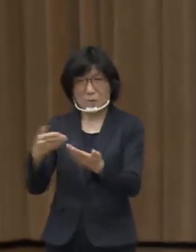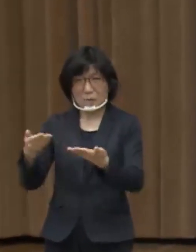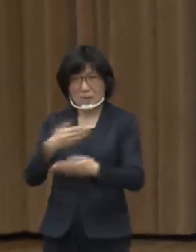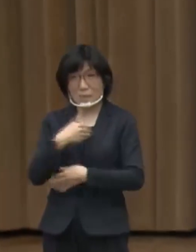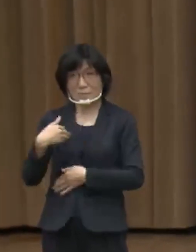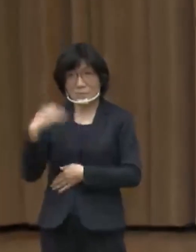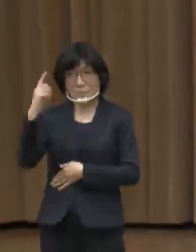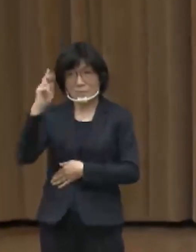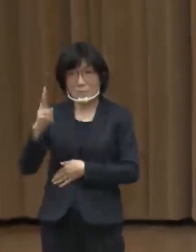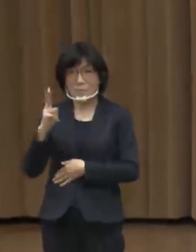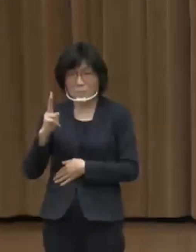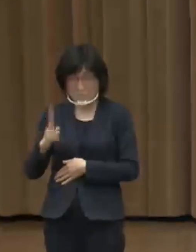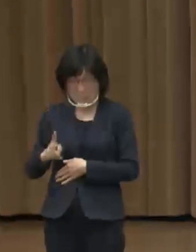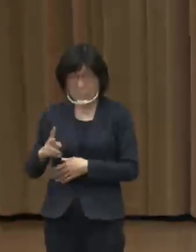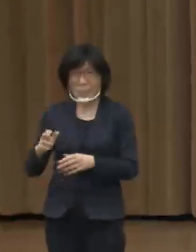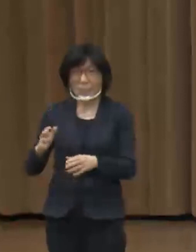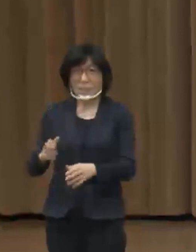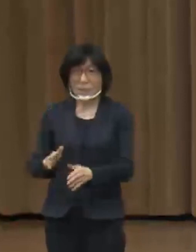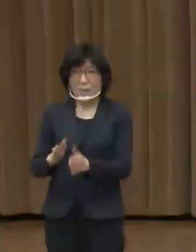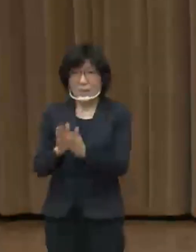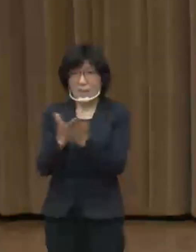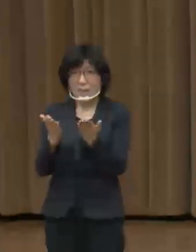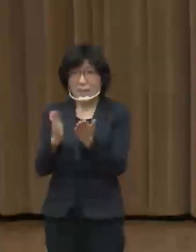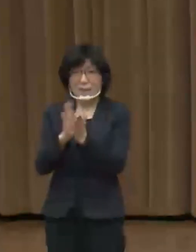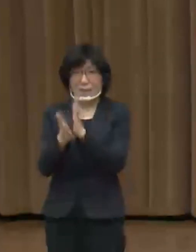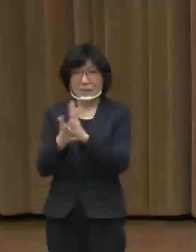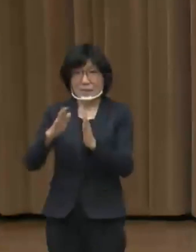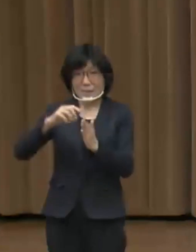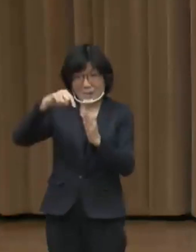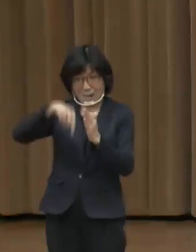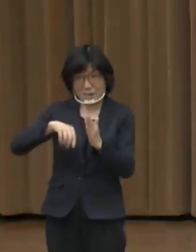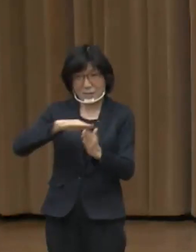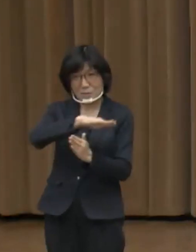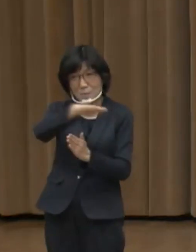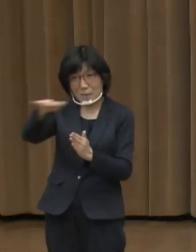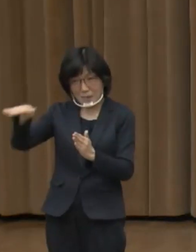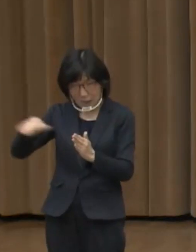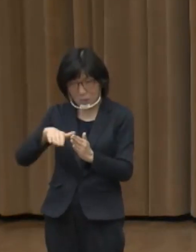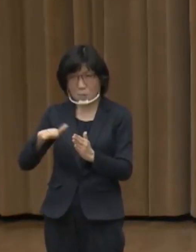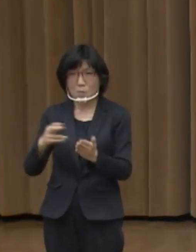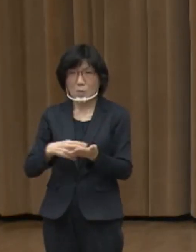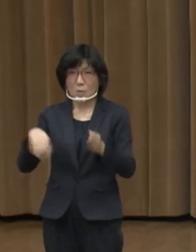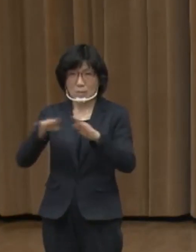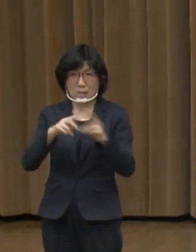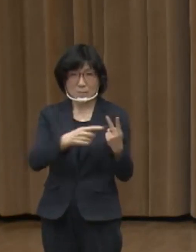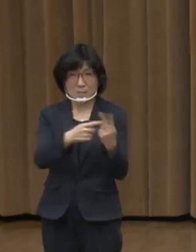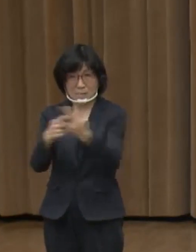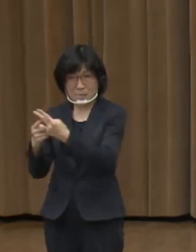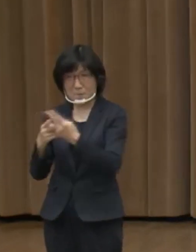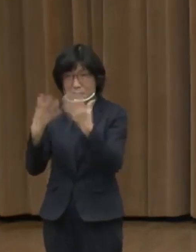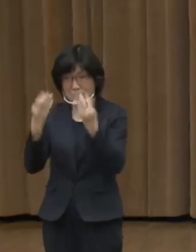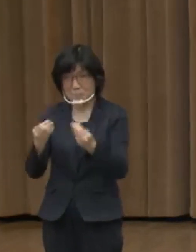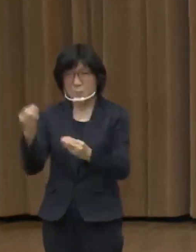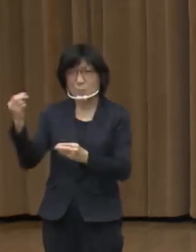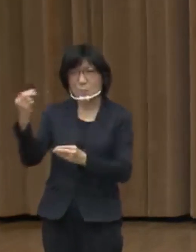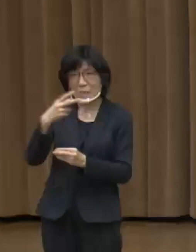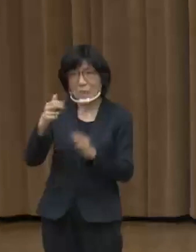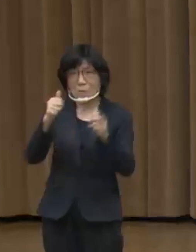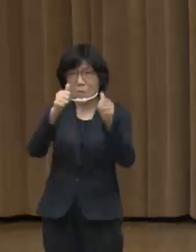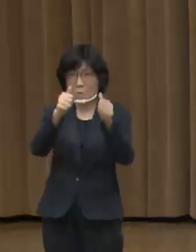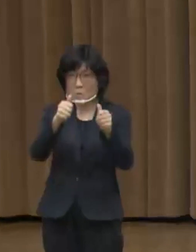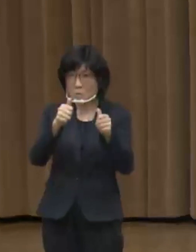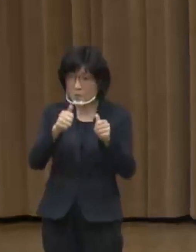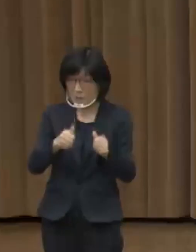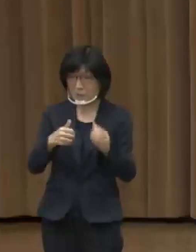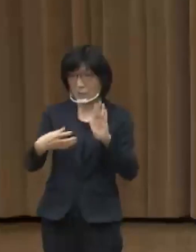日診療集を県内すべての医療機関に送付をし、県のホームページに公